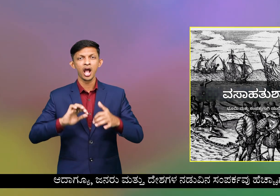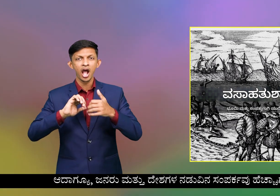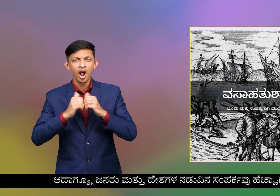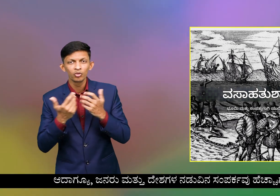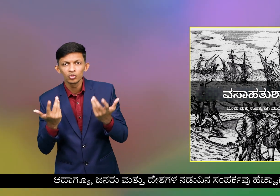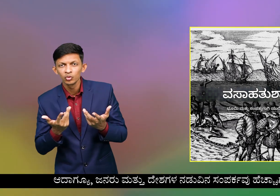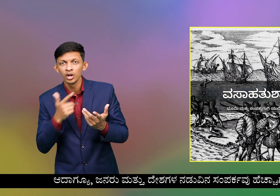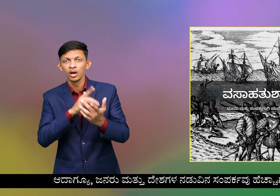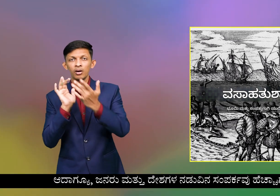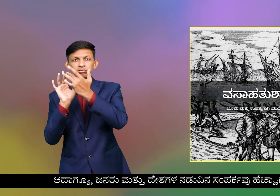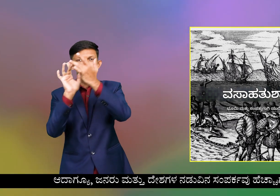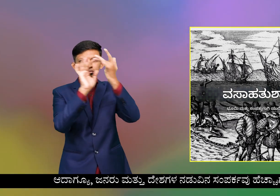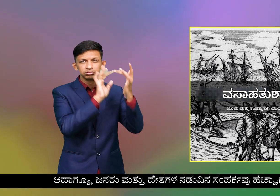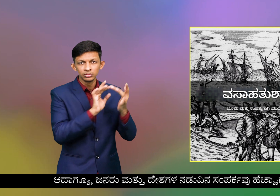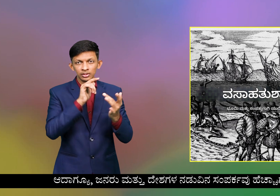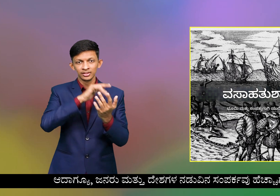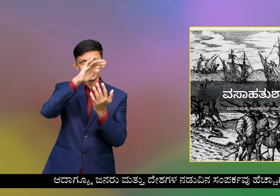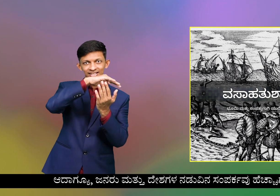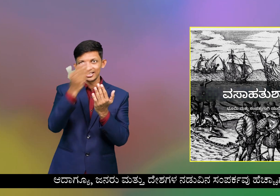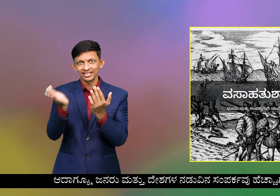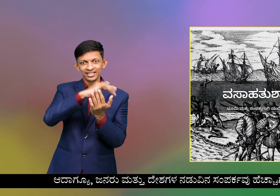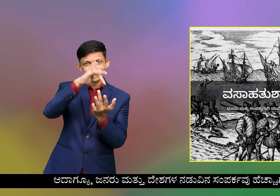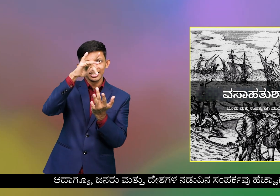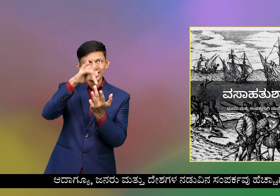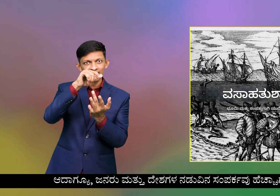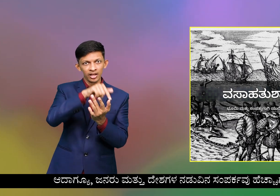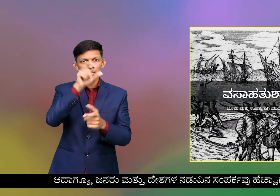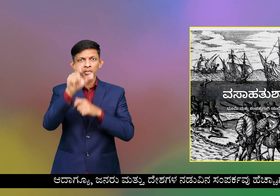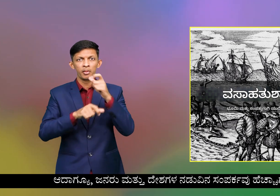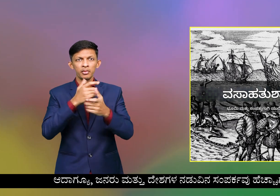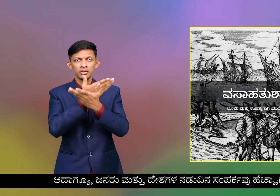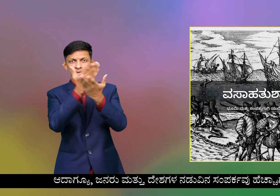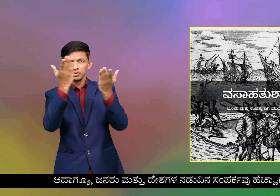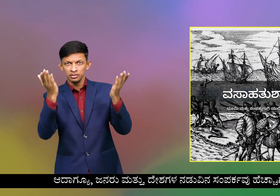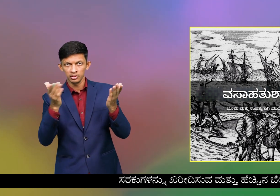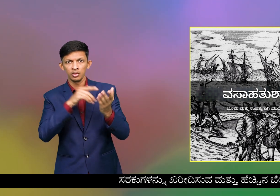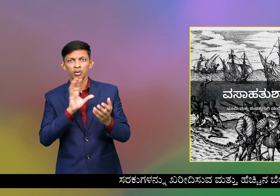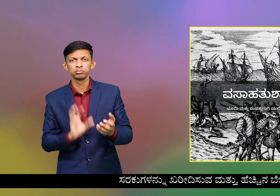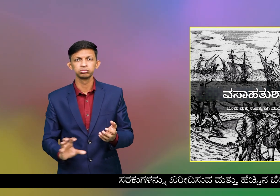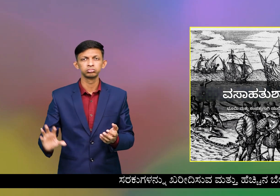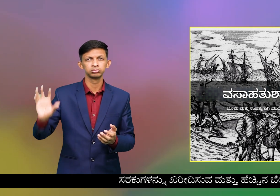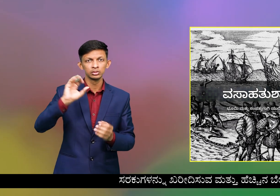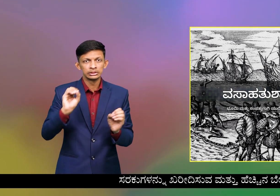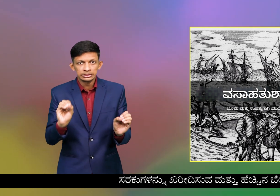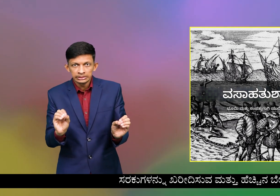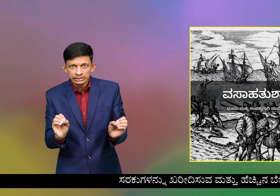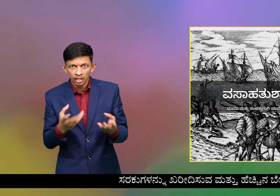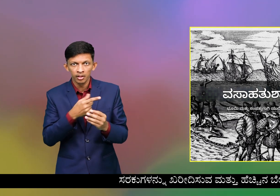ಆದಾಗ್ಯೂ ಜನರು ಮತ್ತು ದೇಶಗಳ ನಡುವಿನ ಸಂಪರ್ಕವು ಹೆಚ್ಚಾಗಲಾರಂಭಿಸಿತು ಮತ್ತು ಸರಕುಗಳನ್ನು ಖರೀದಿಸುವ